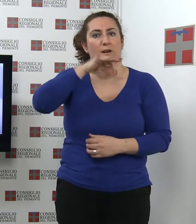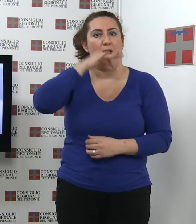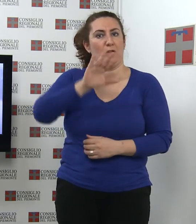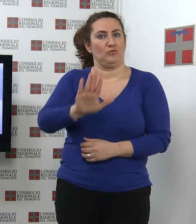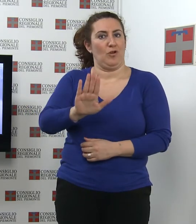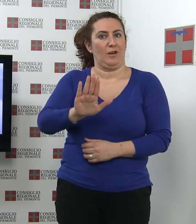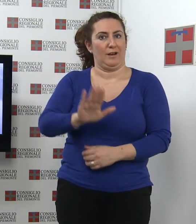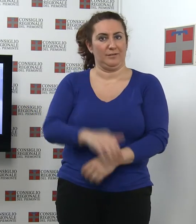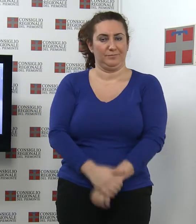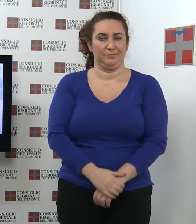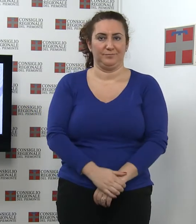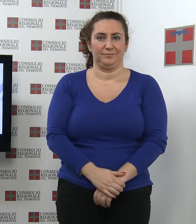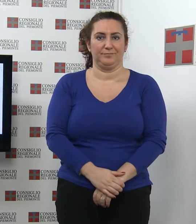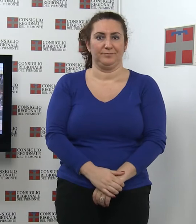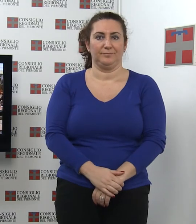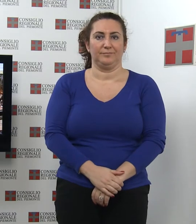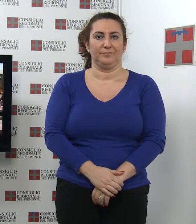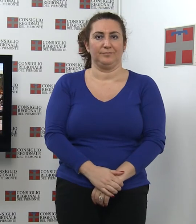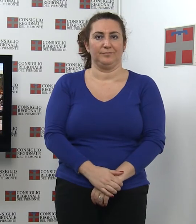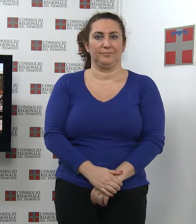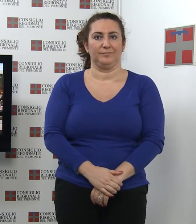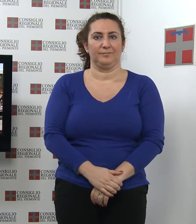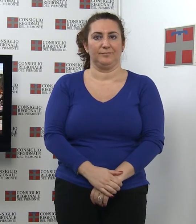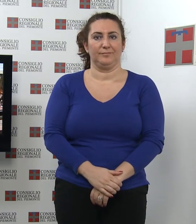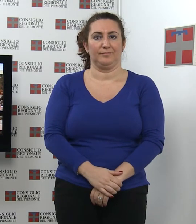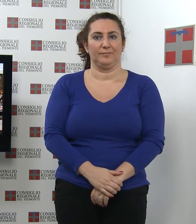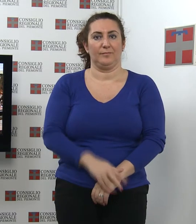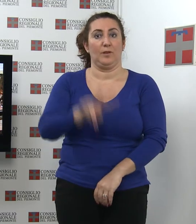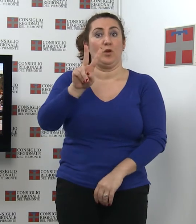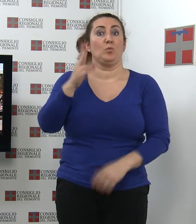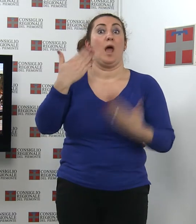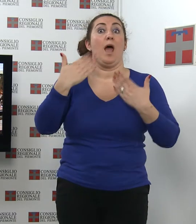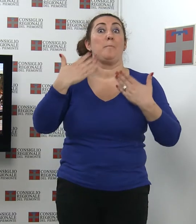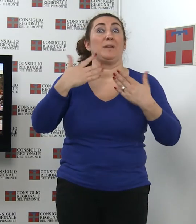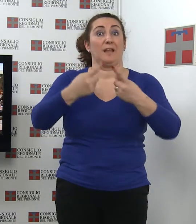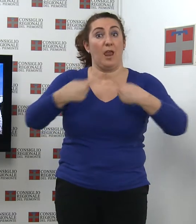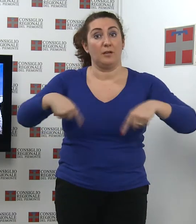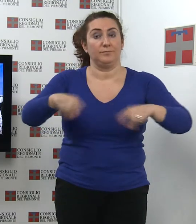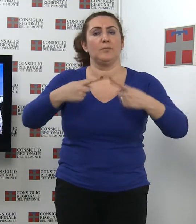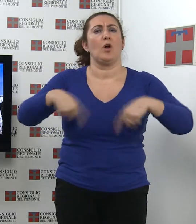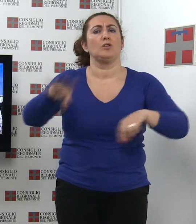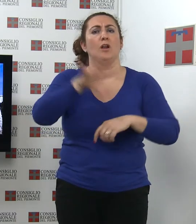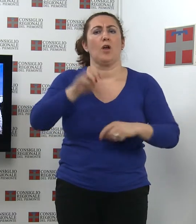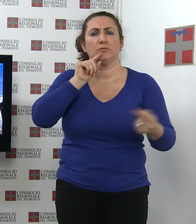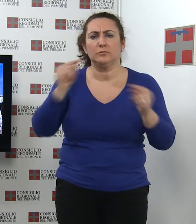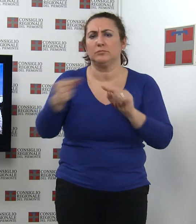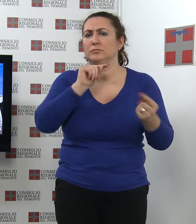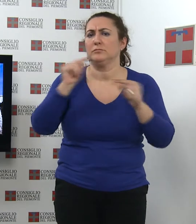7 giorni in consiglio. Nella seduta del 2 aprile il Consiglio regionale ha affrontato un ampio dibattito sul ruolo del Senato